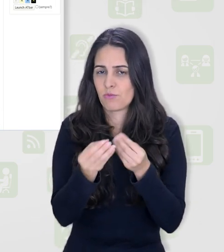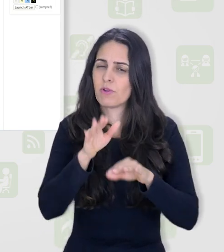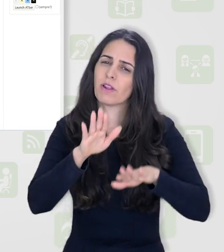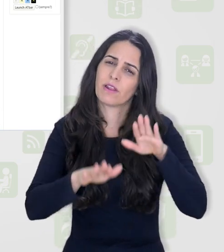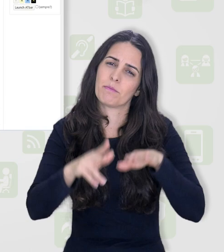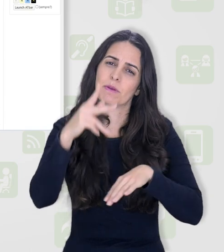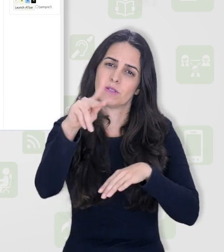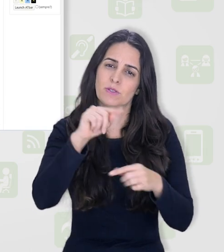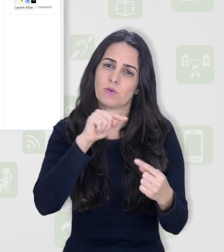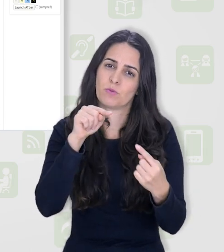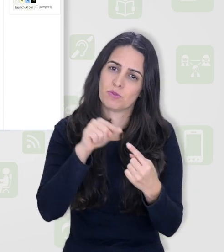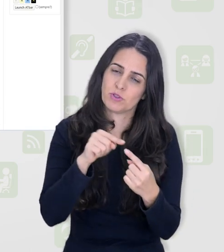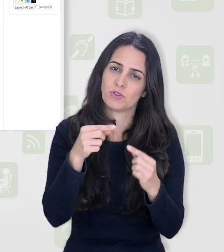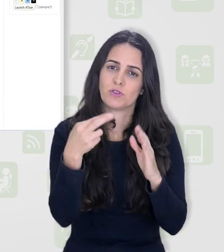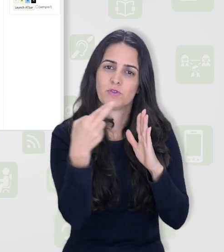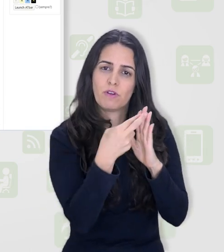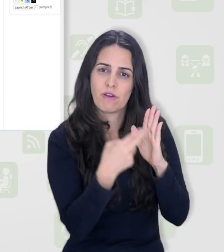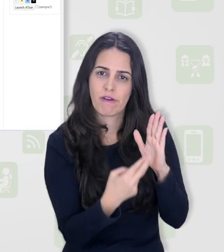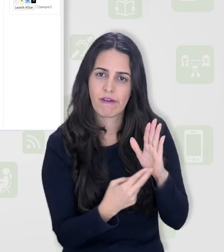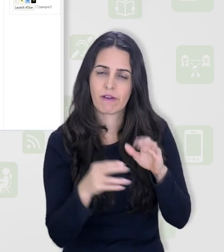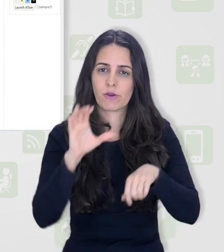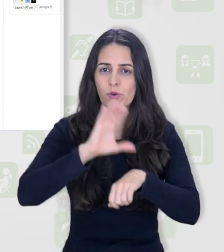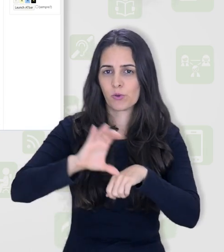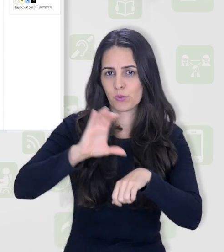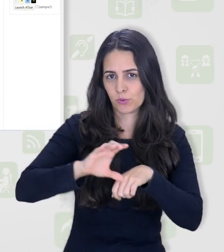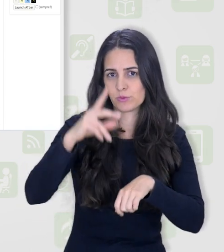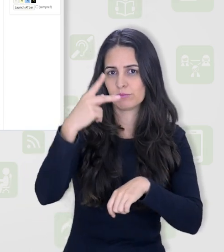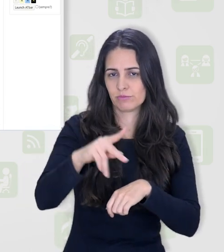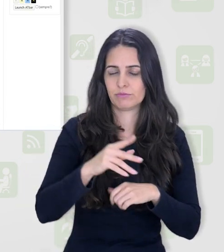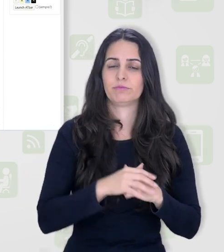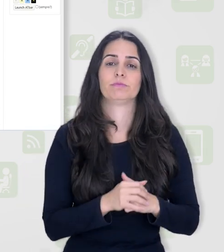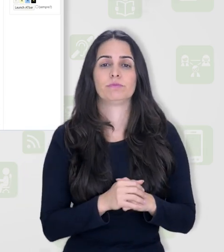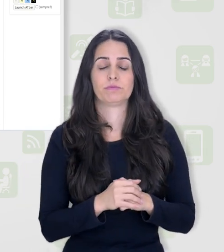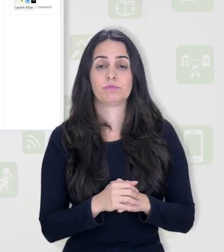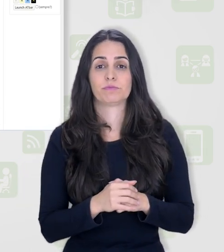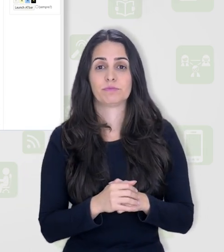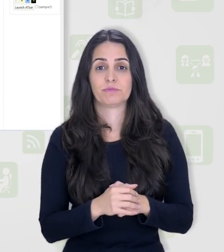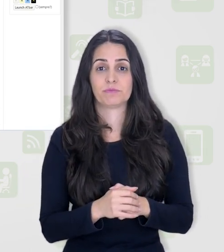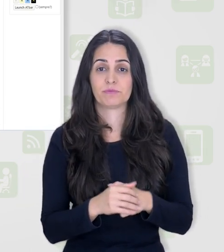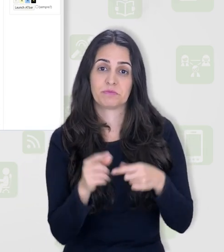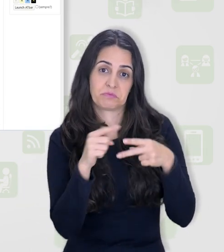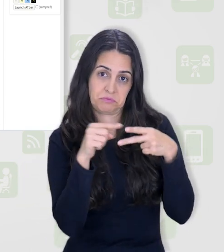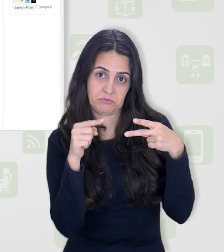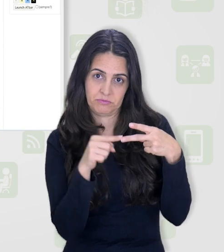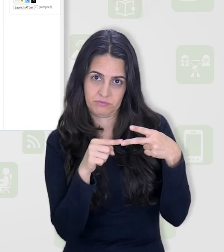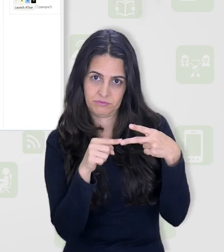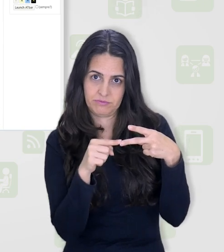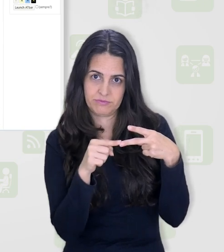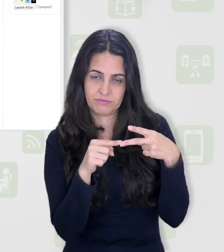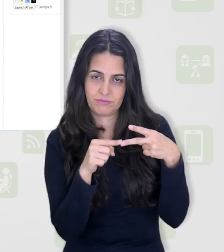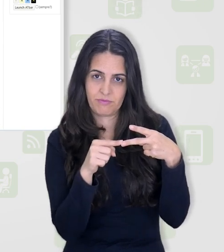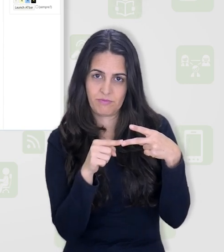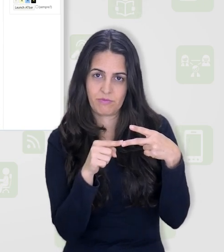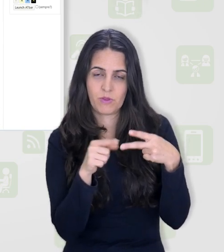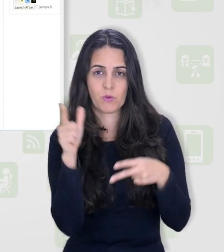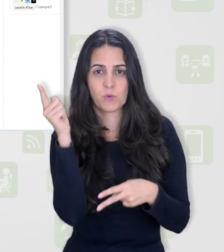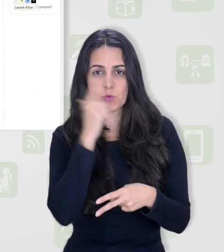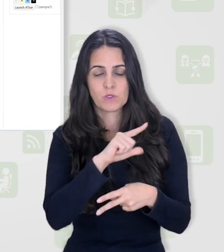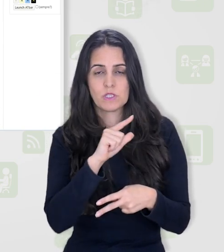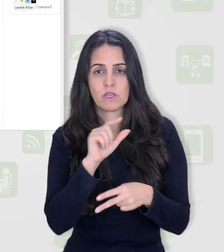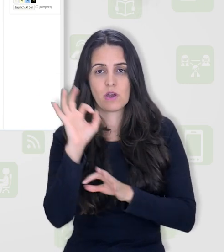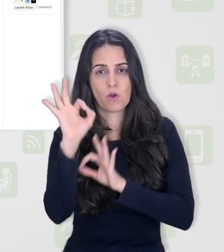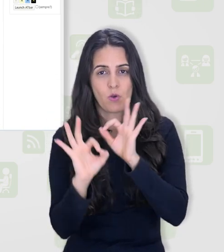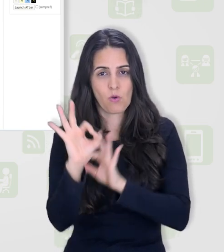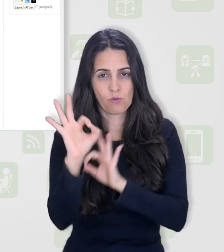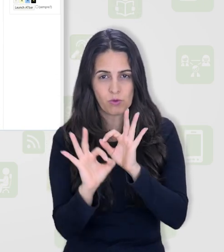acordo com a sua necessidade com as regras do curso por exemplo E aí nós temos dois caminhos para ir até as